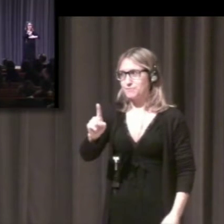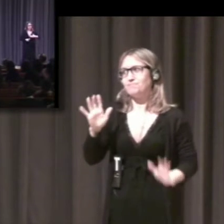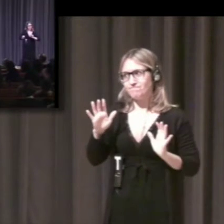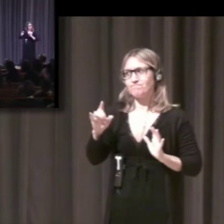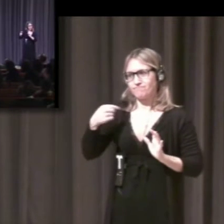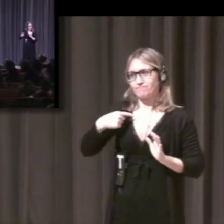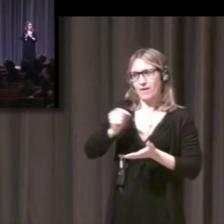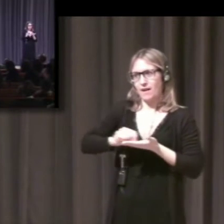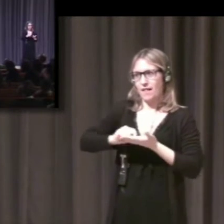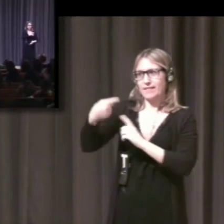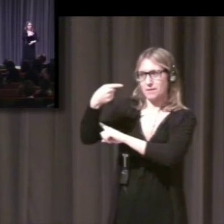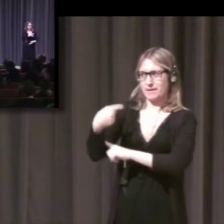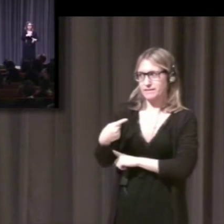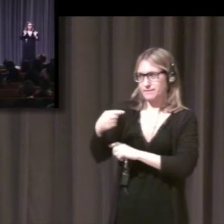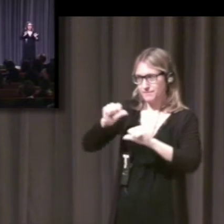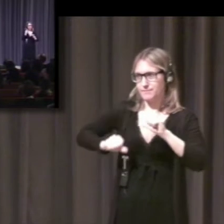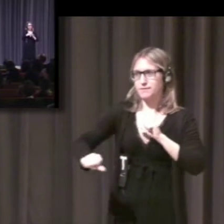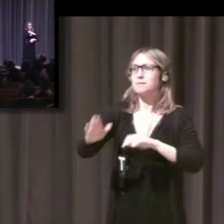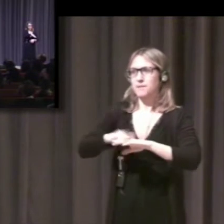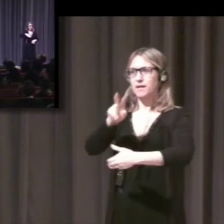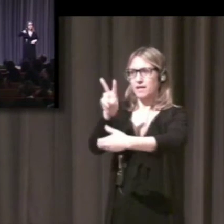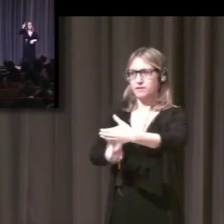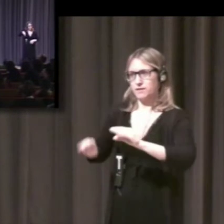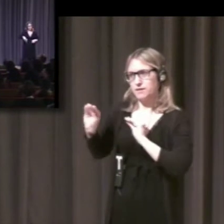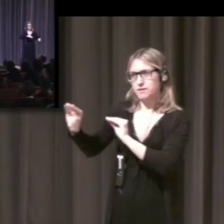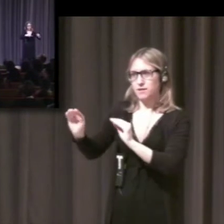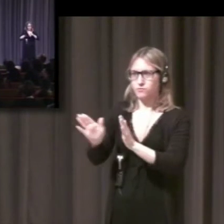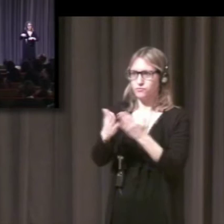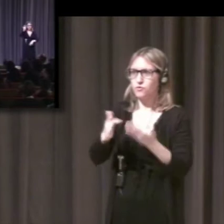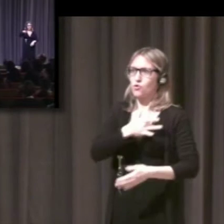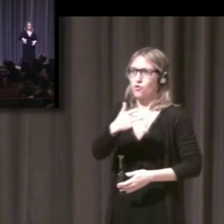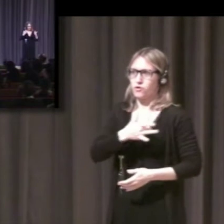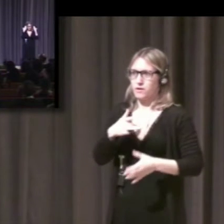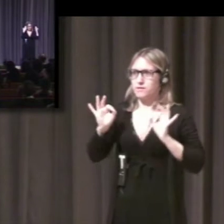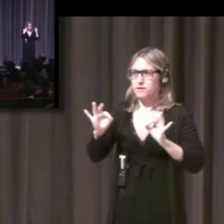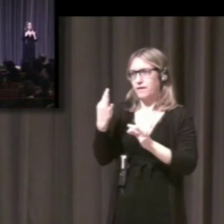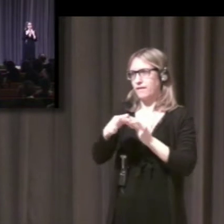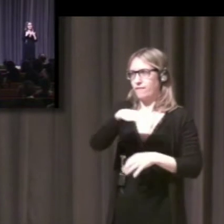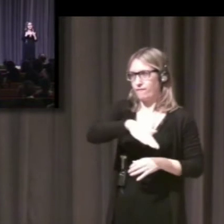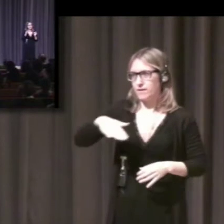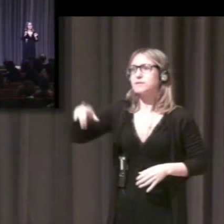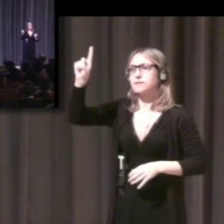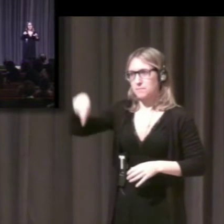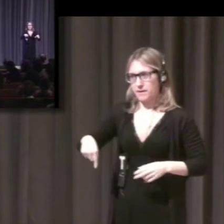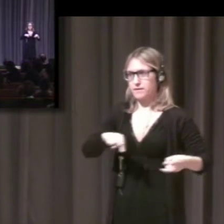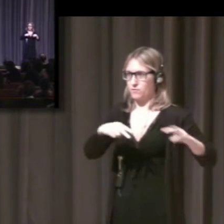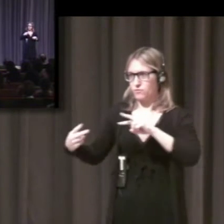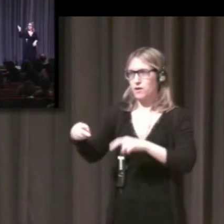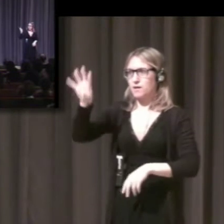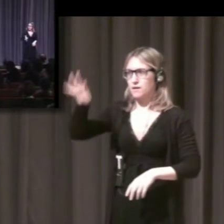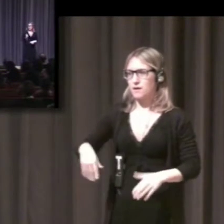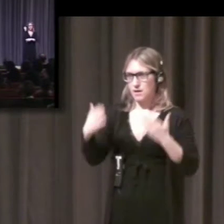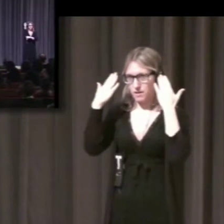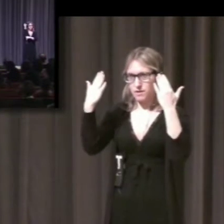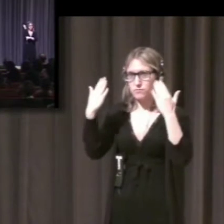seus contes d'infants també en català. Enhorabona, us agraeixo que hàgiu acceptat de venir a parlar